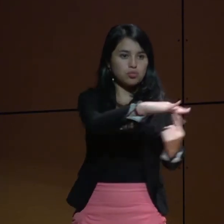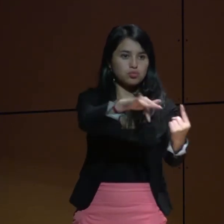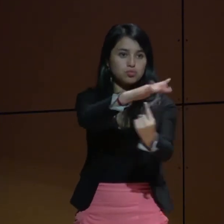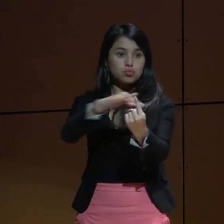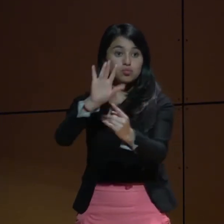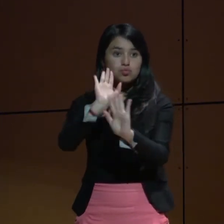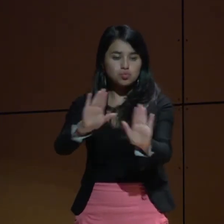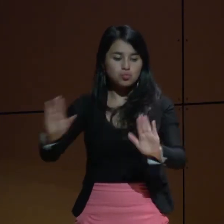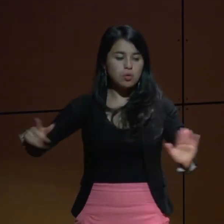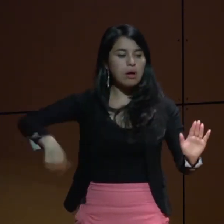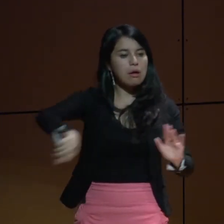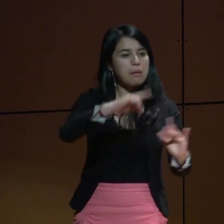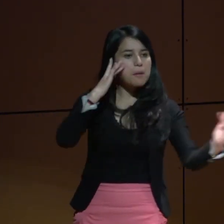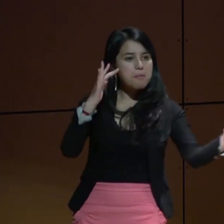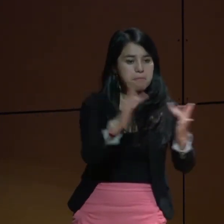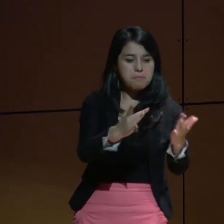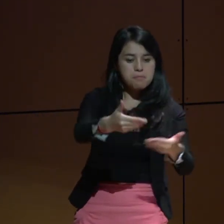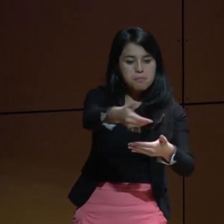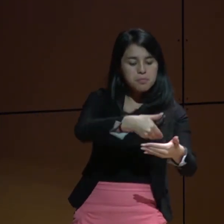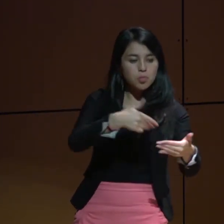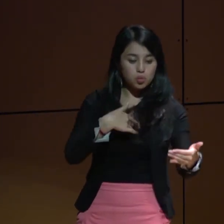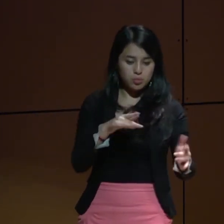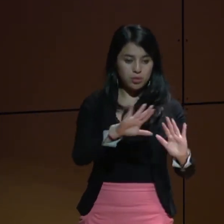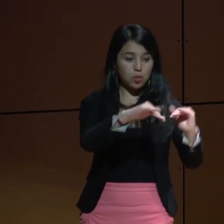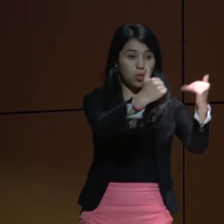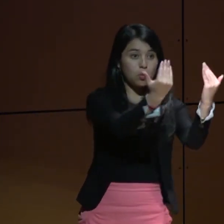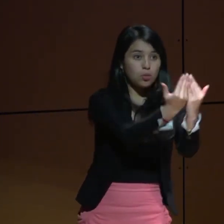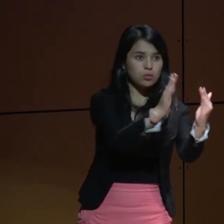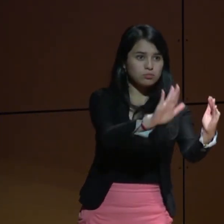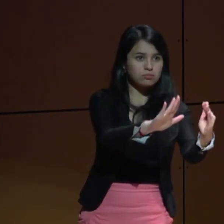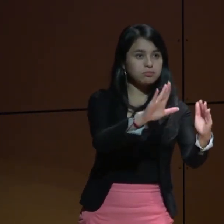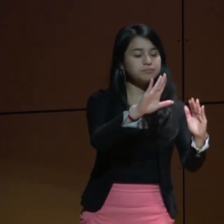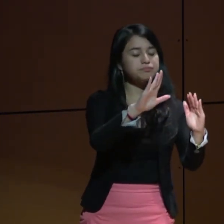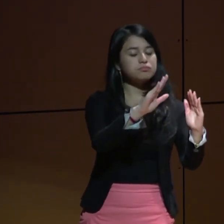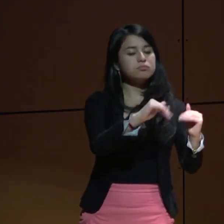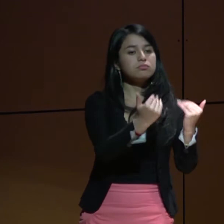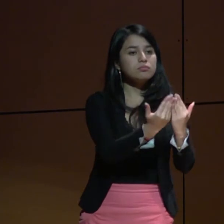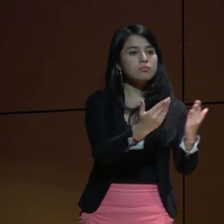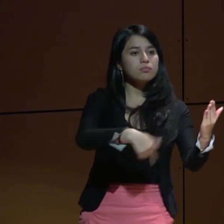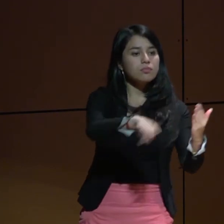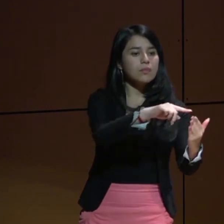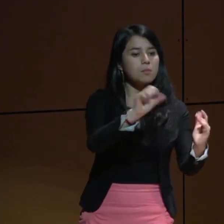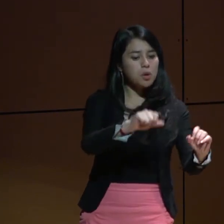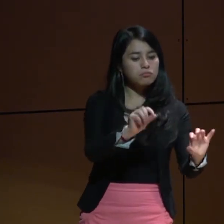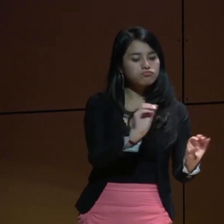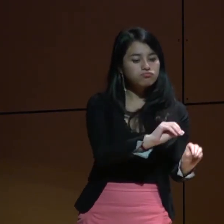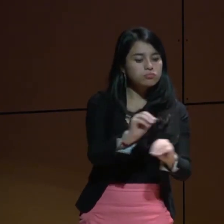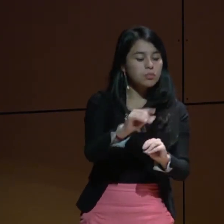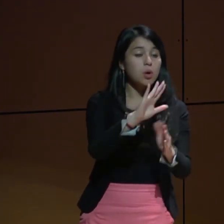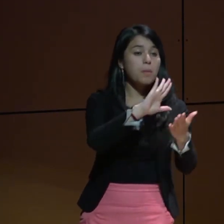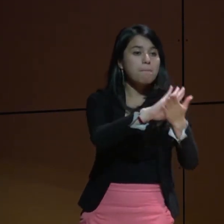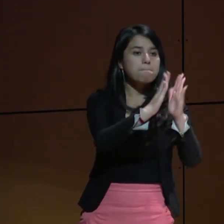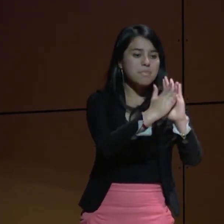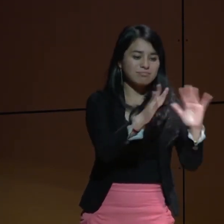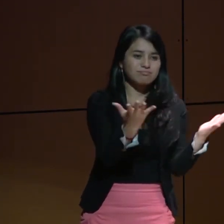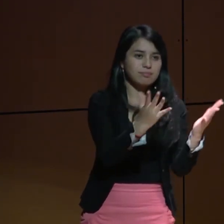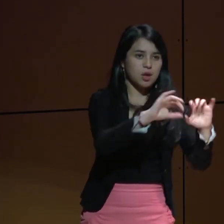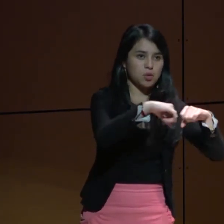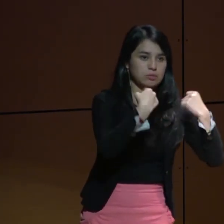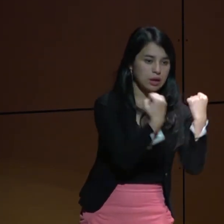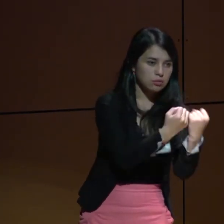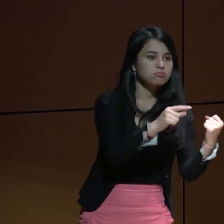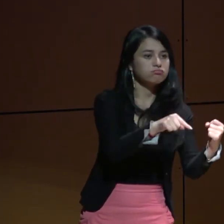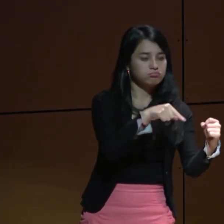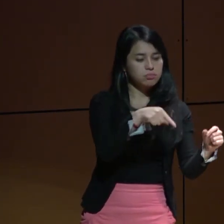contextos, logran desde la institución escolar construir una cultura de paz en las aulas, en